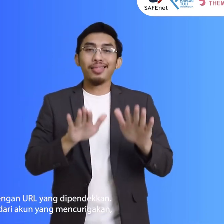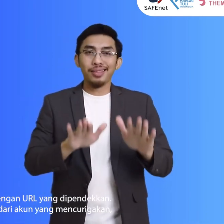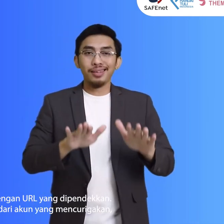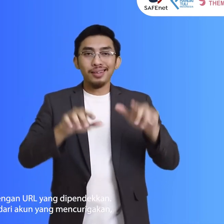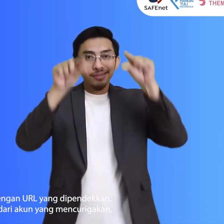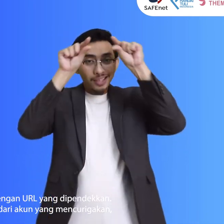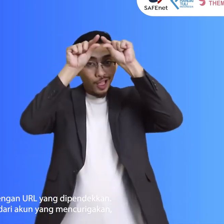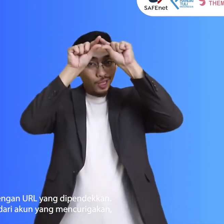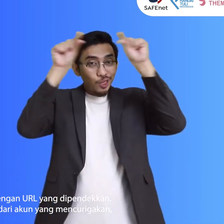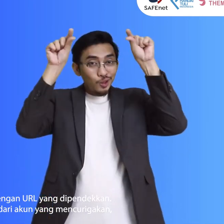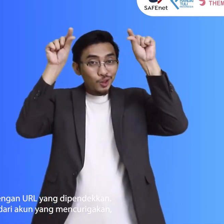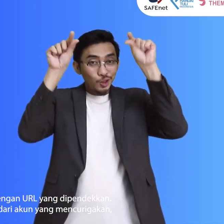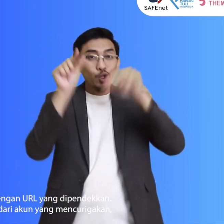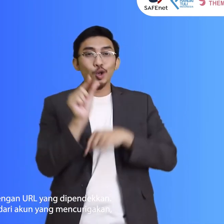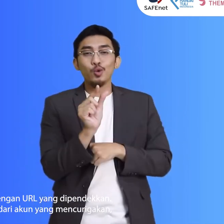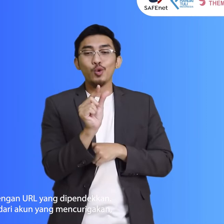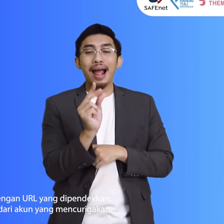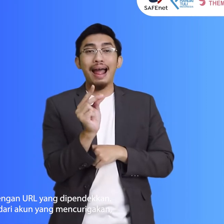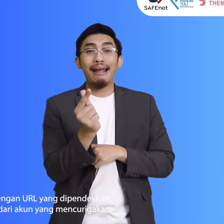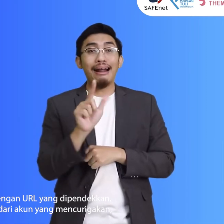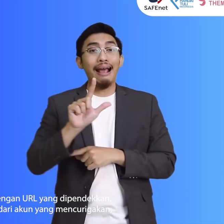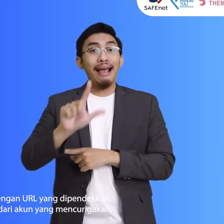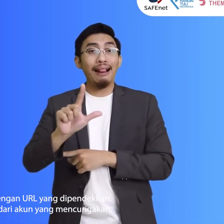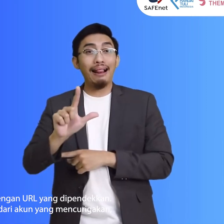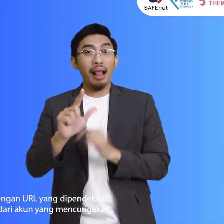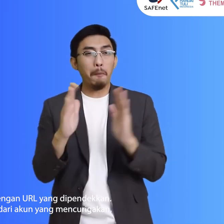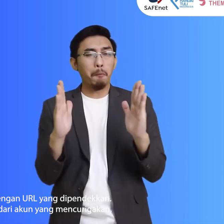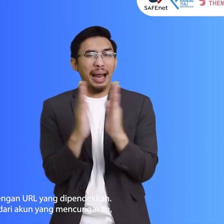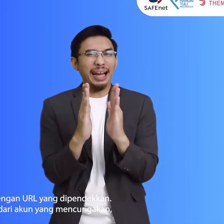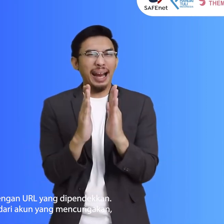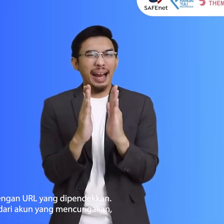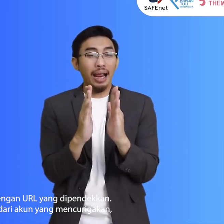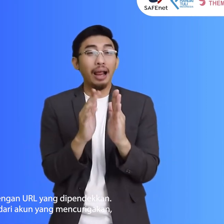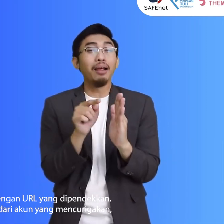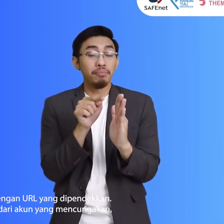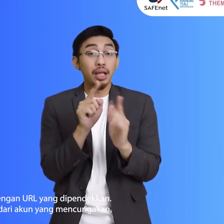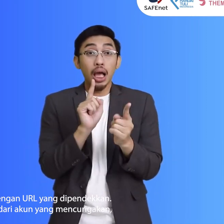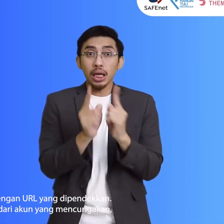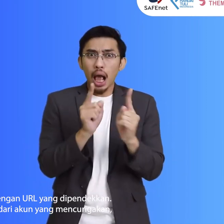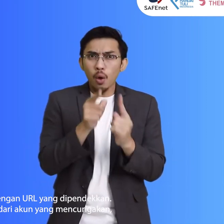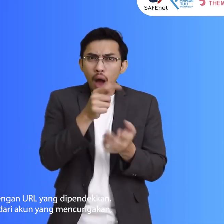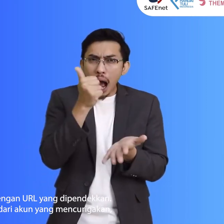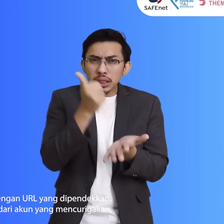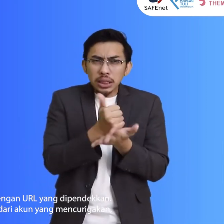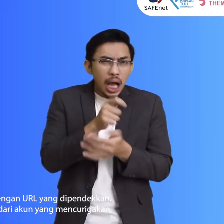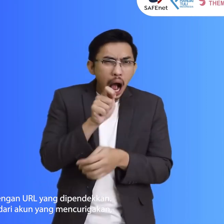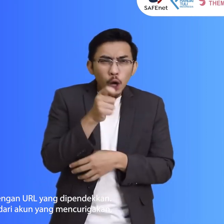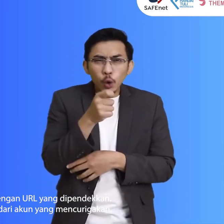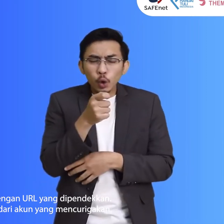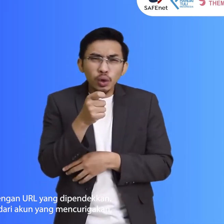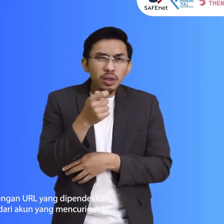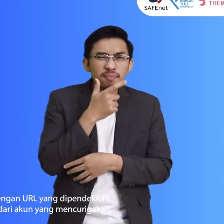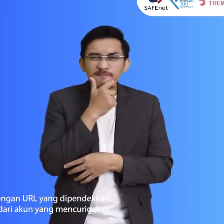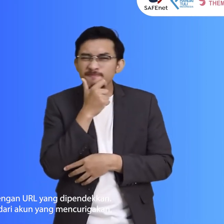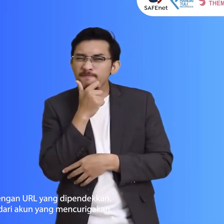ke-6 berhati-hati dengan url yang dipendekkan apabila berasal dari akun yang mencurigakan